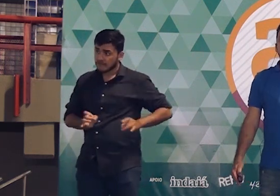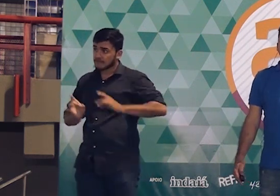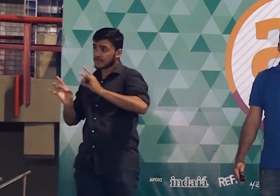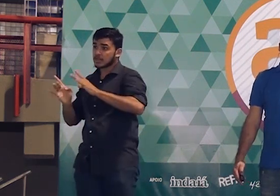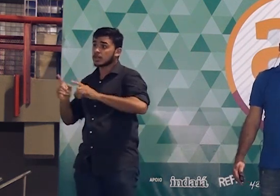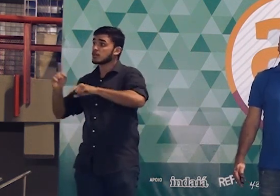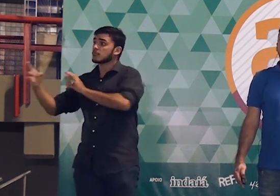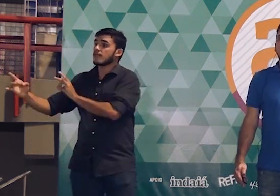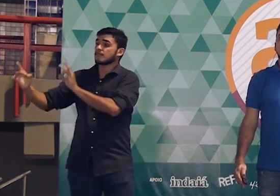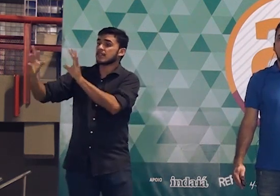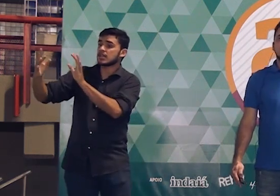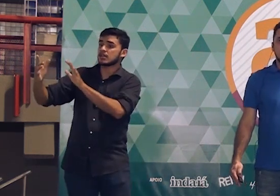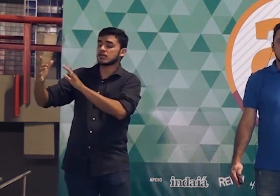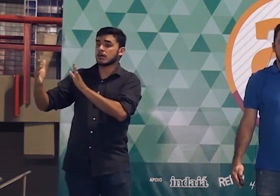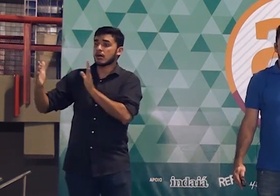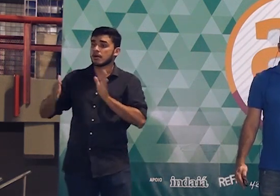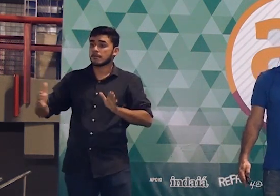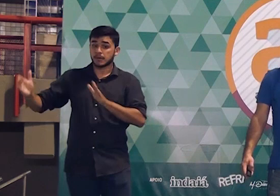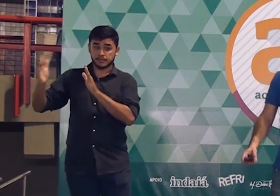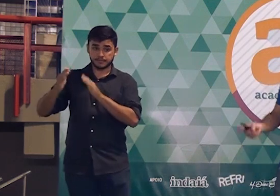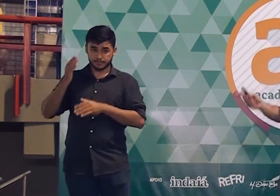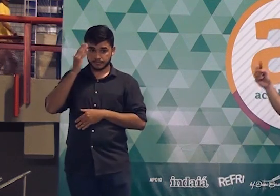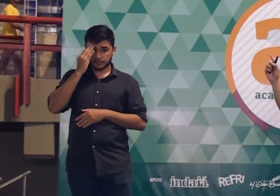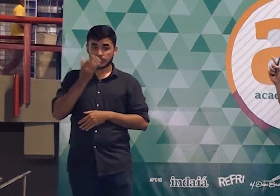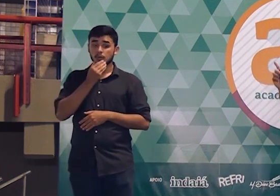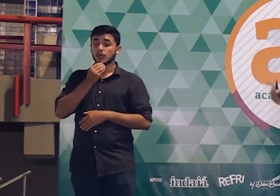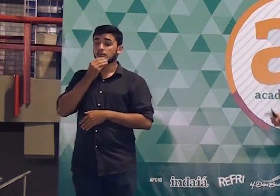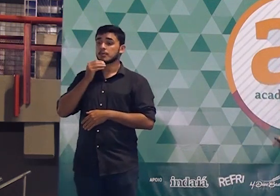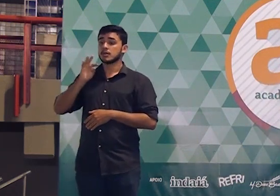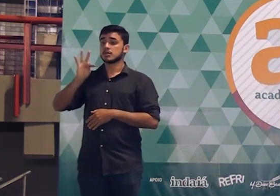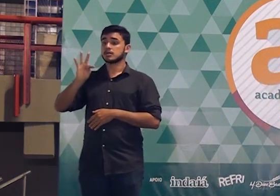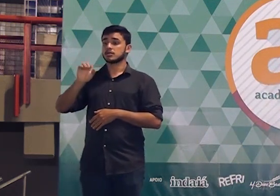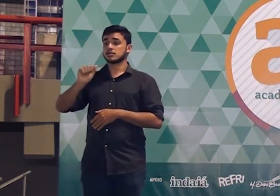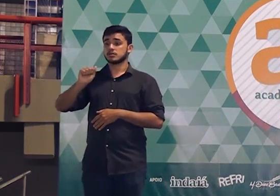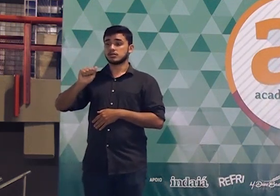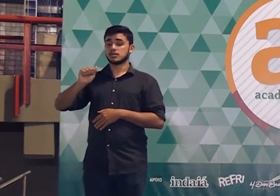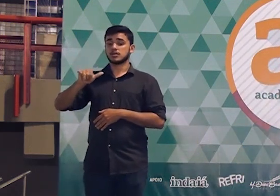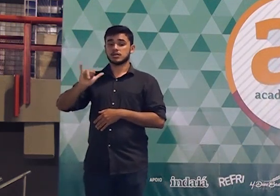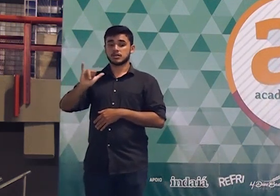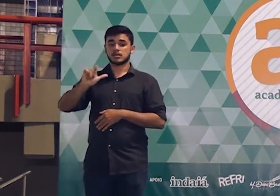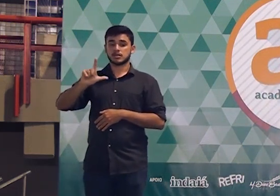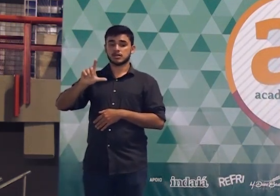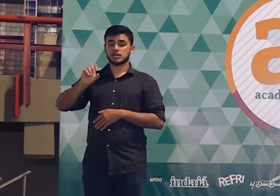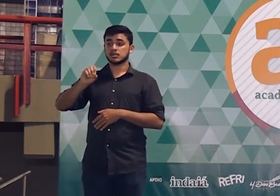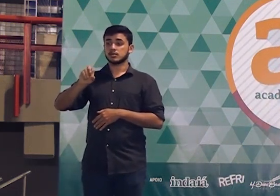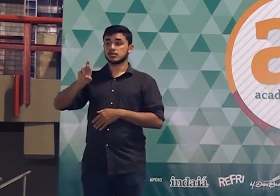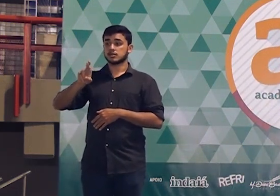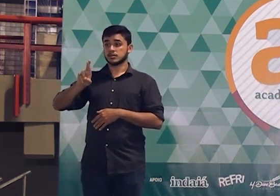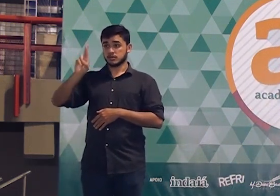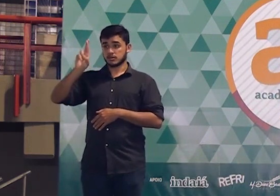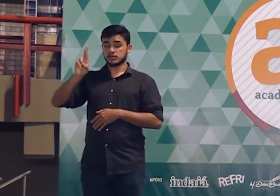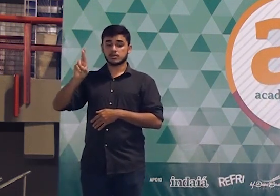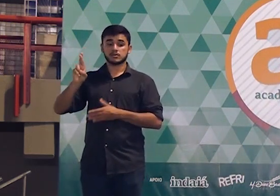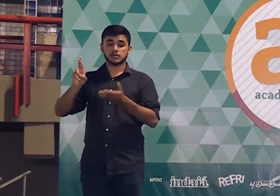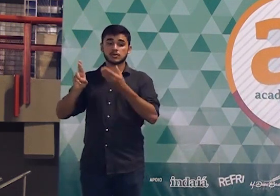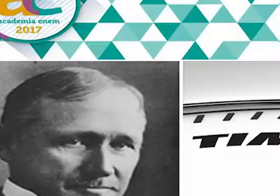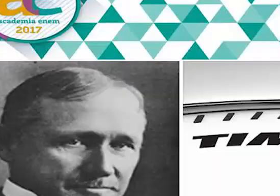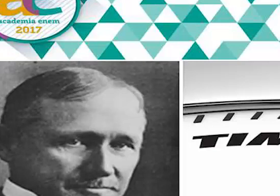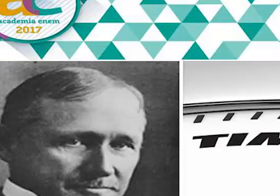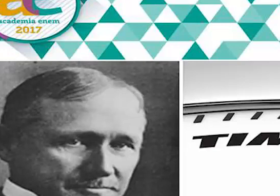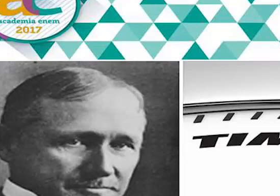o primeiro cara que disse isso na indústria? Esse elemento aí, ó. Senhor Frederick